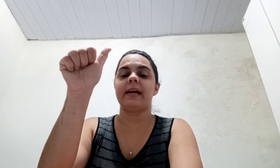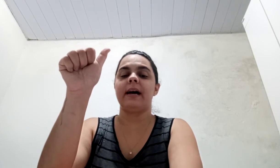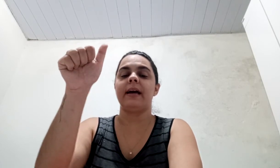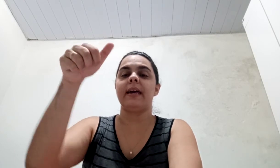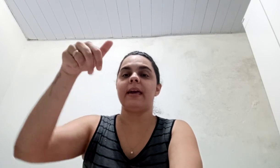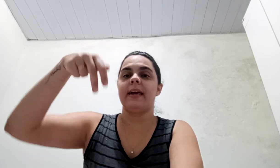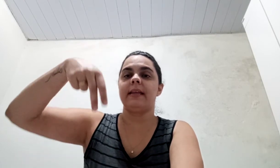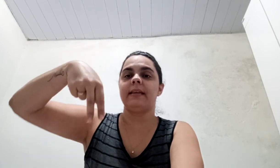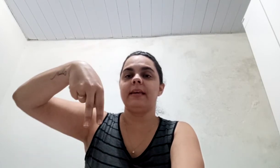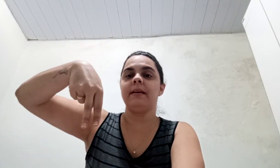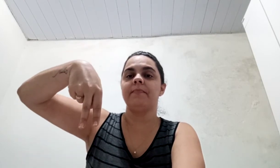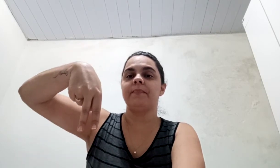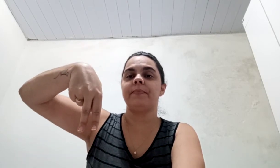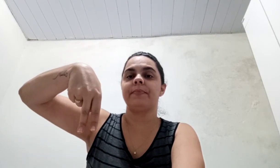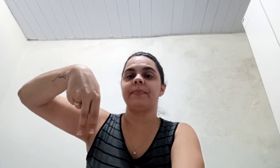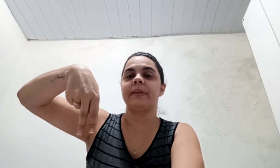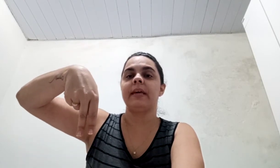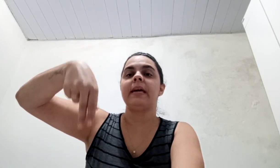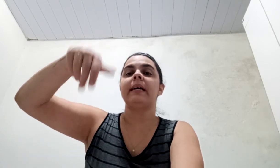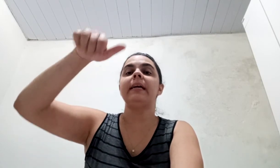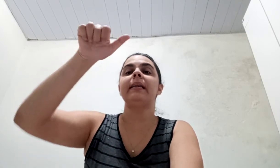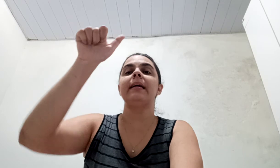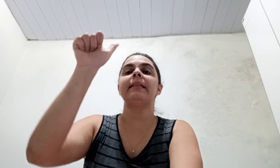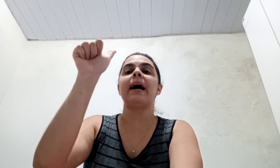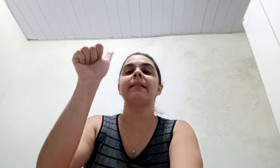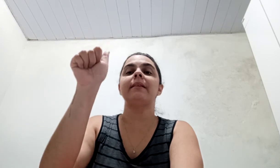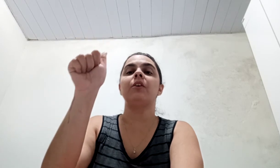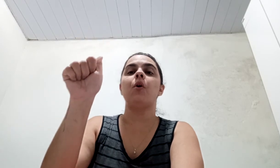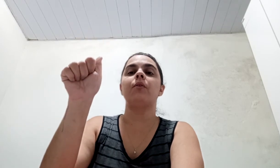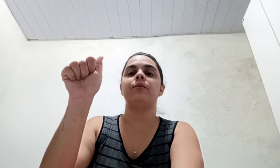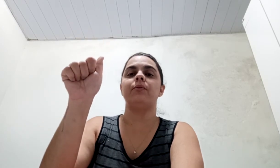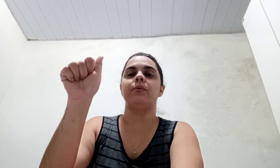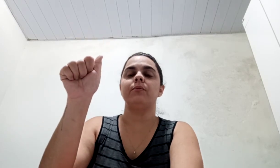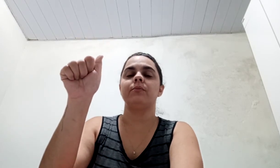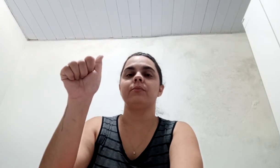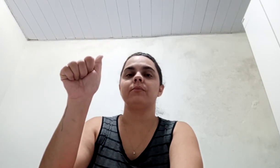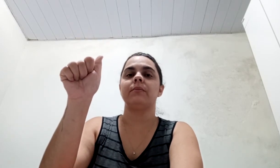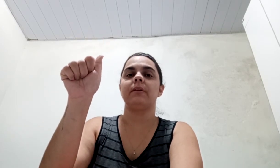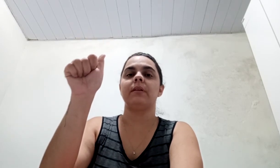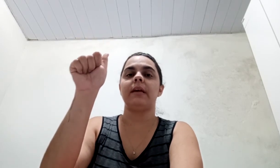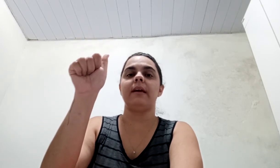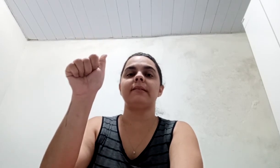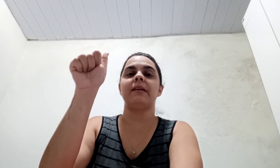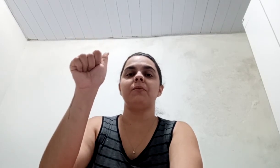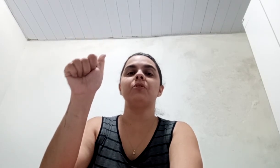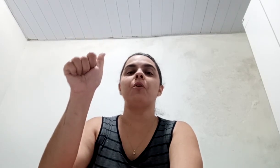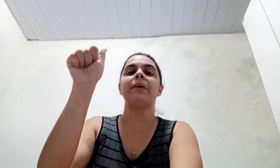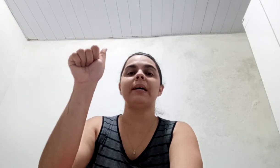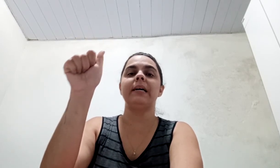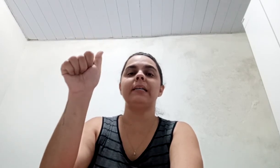letra N e letra A de novo. Esse é meu nome,